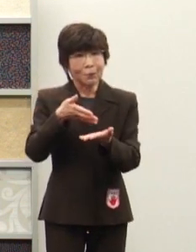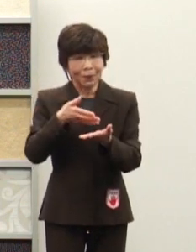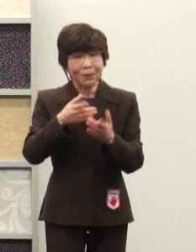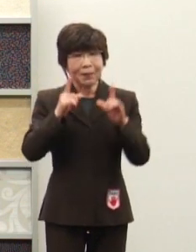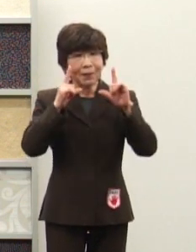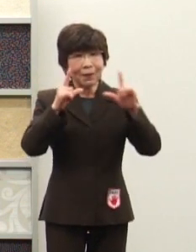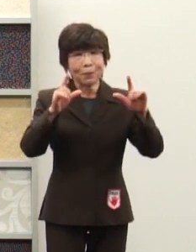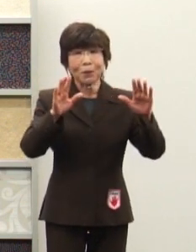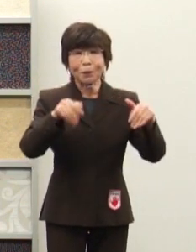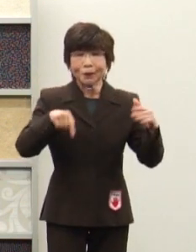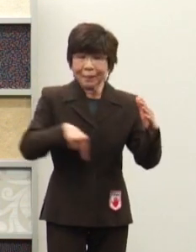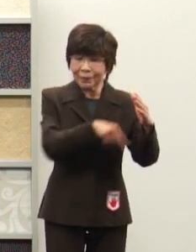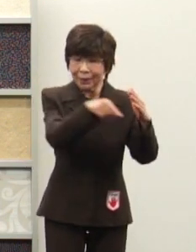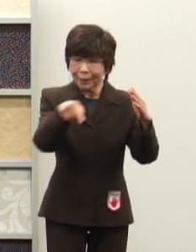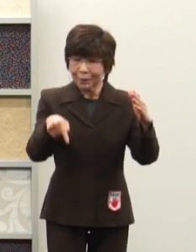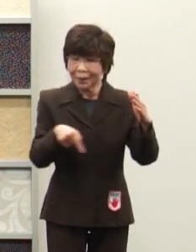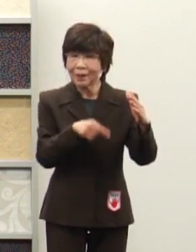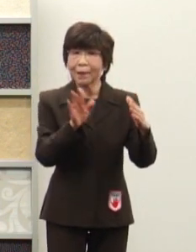ども、